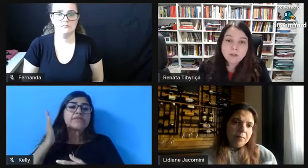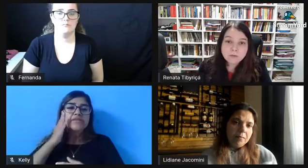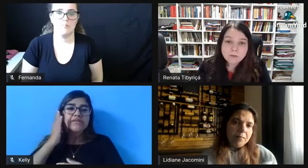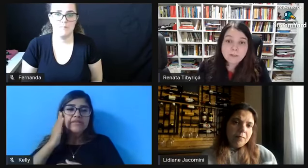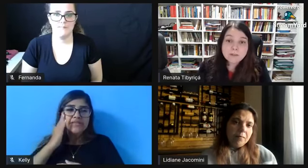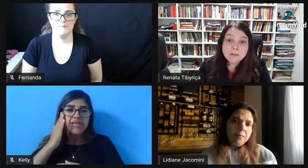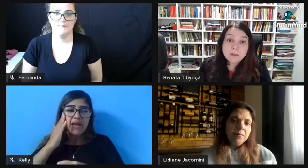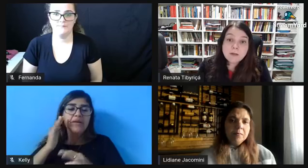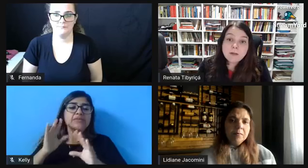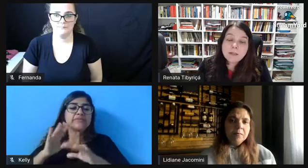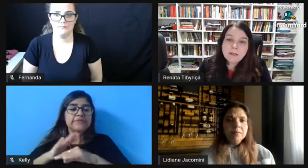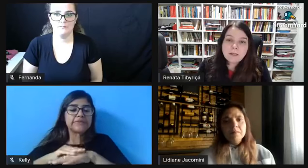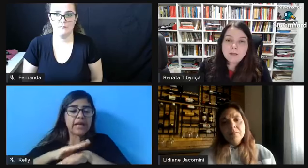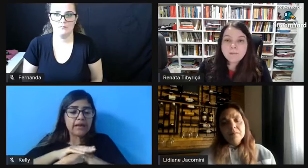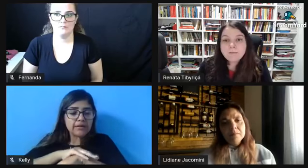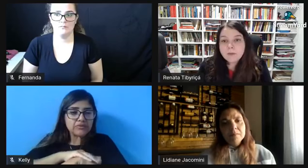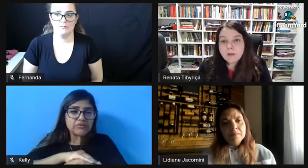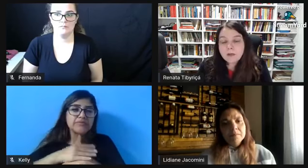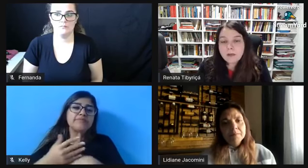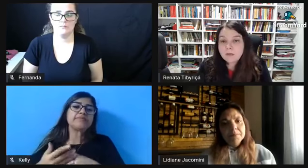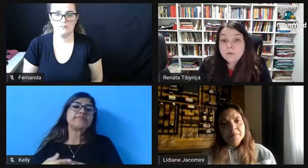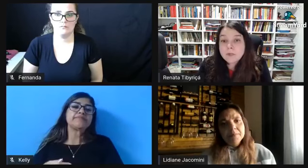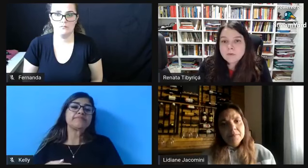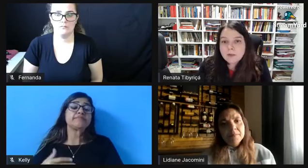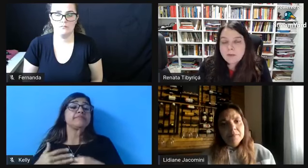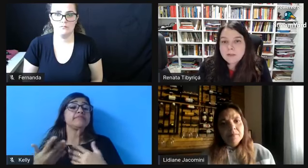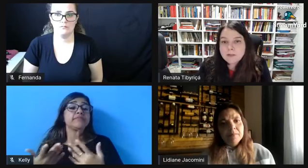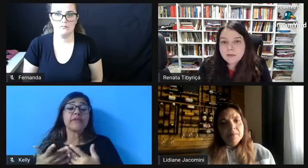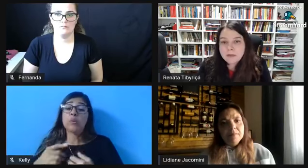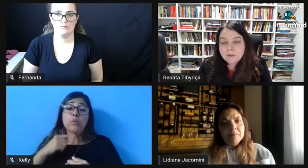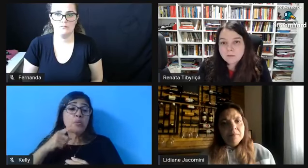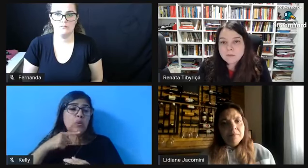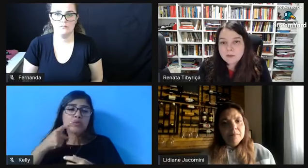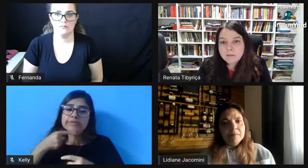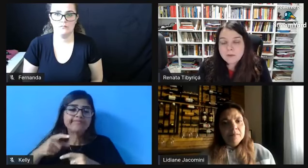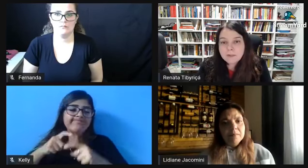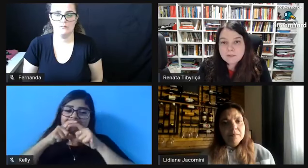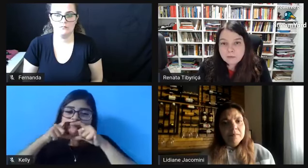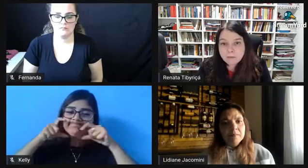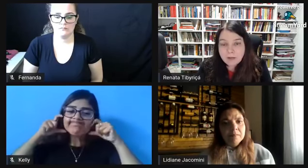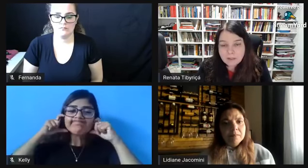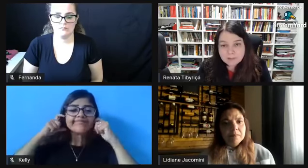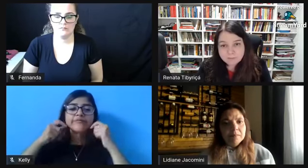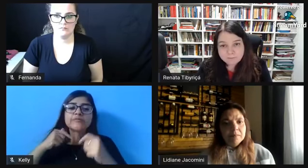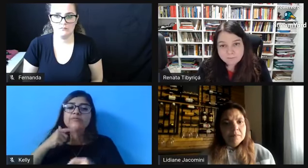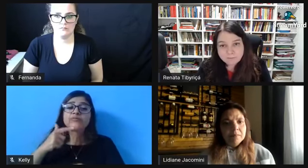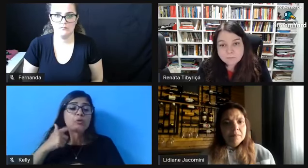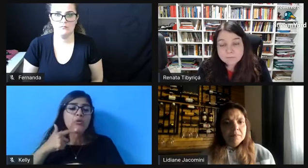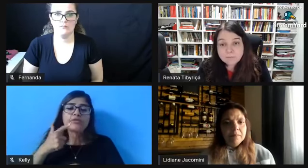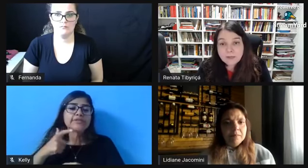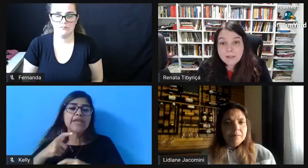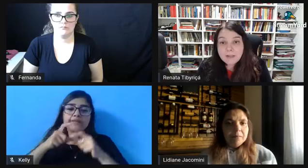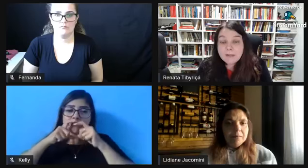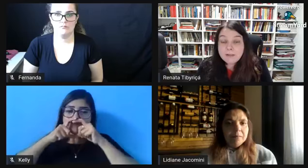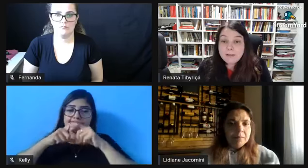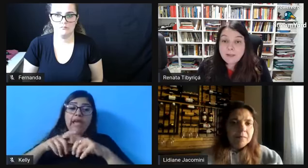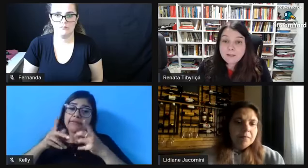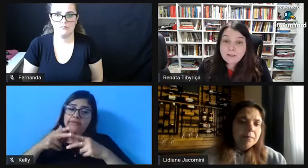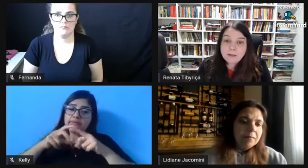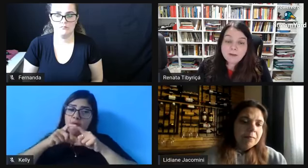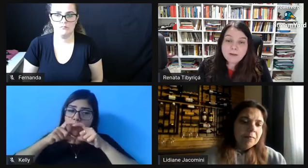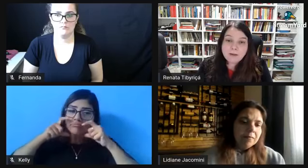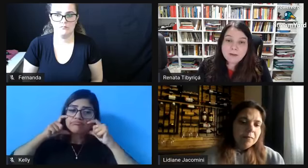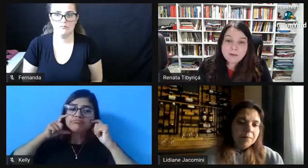sensibilidade tátil, às vezes, e que ela não consegue usar máscara e ela não consegue permanecer com máscara.